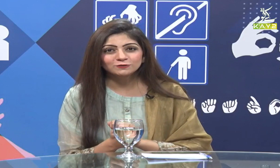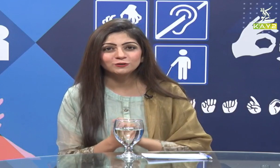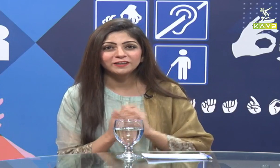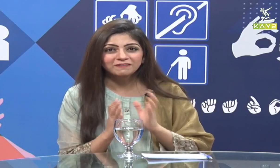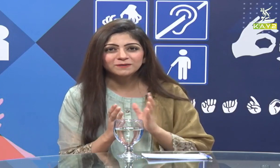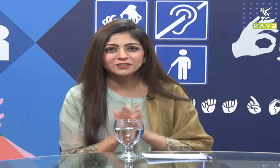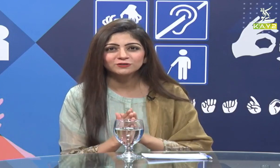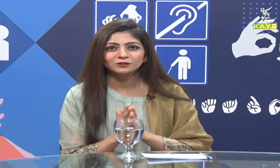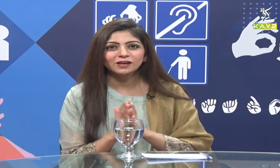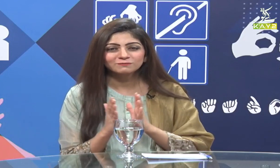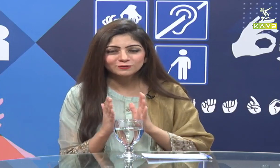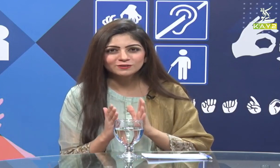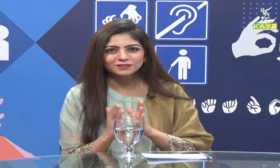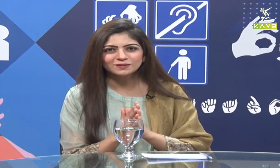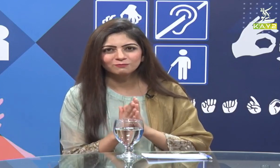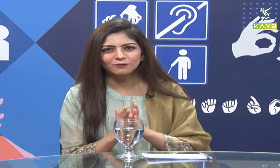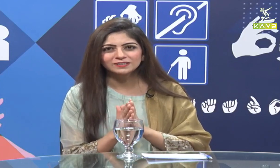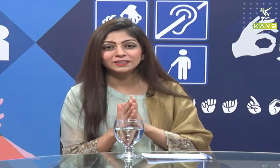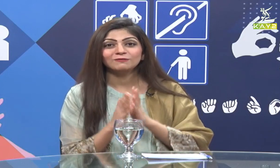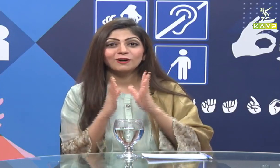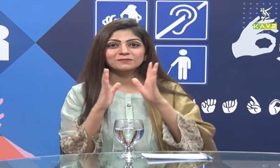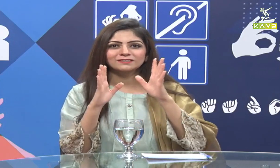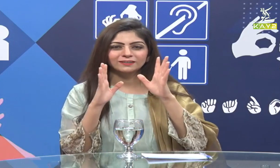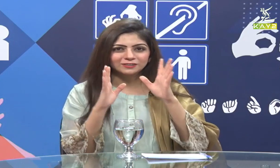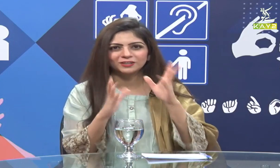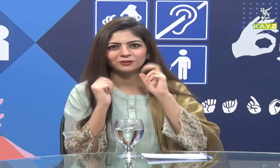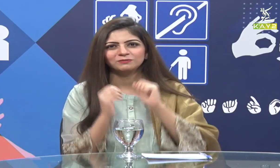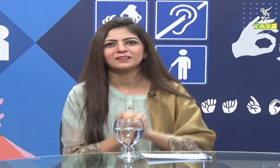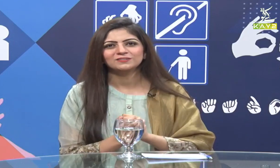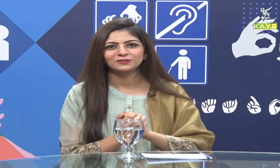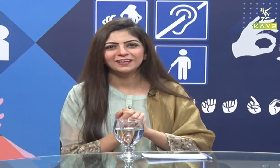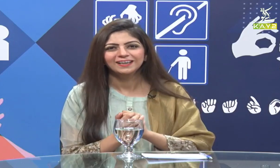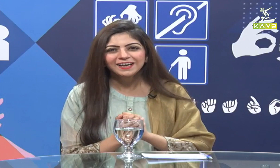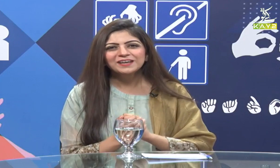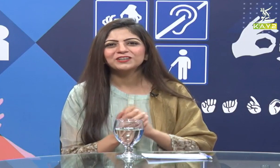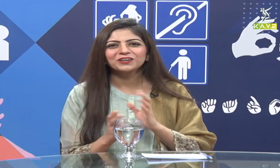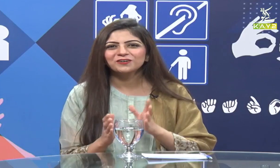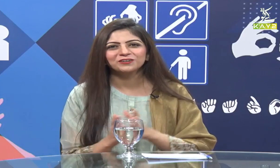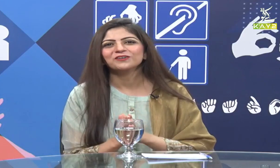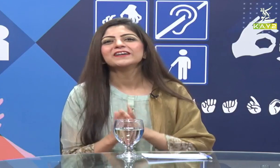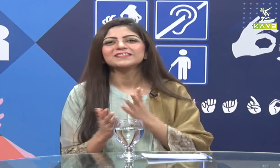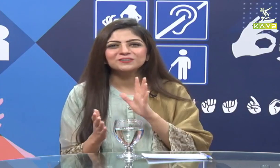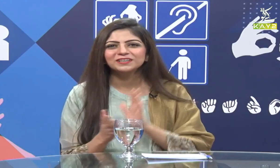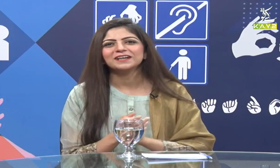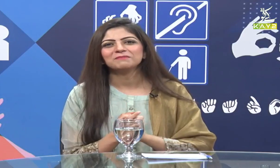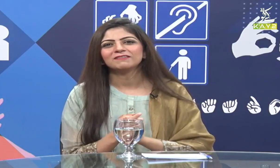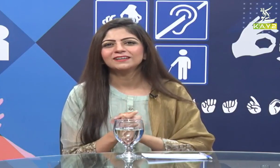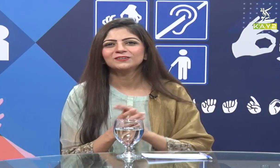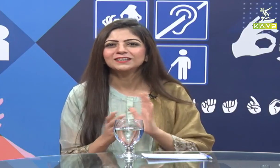जो डेफ़ बच्चे हैं, जो ना सुन सकते हैं ना बोल सकते हैं, वो हमसे ज़्यादा शरारतों में तेज़ होते हैं क्योंकि उनको इस दुनिया की परवाह नहीं होती कि